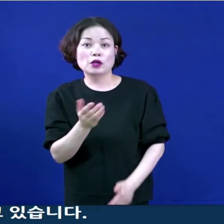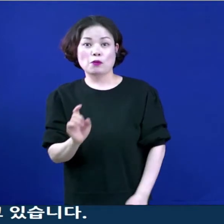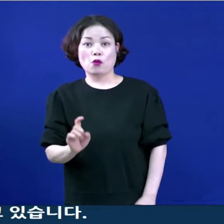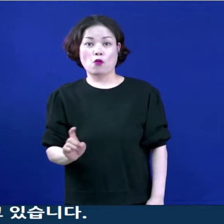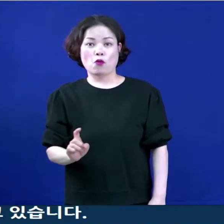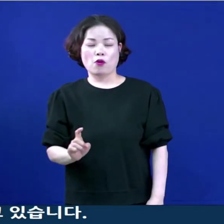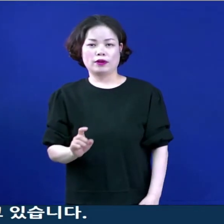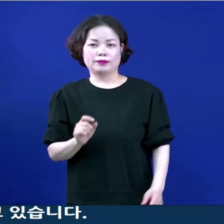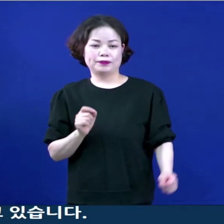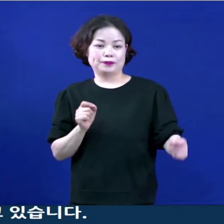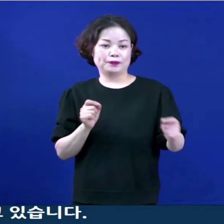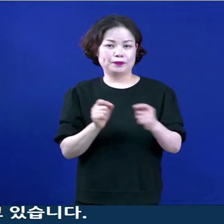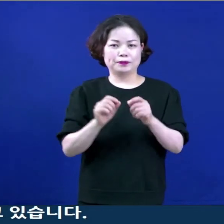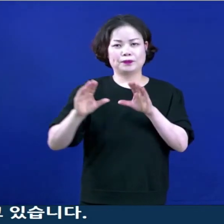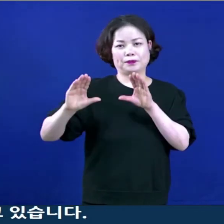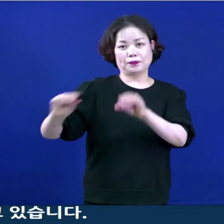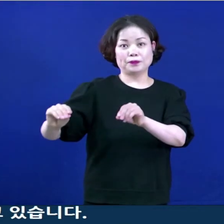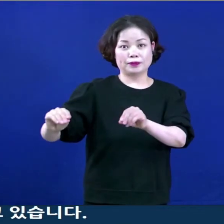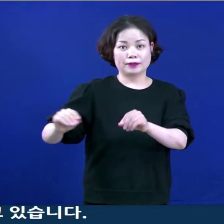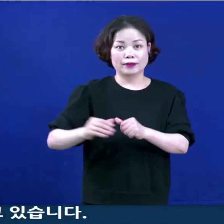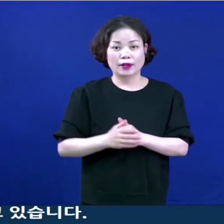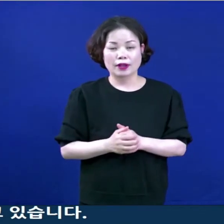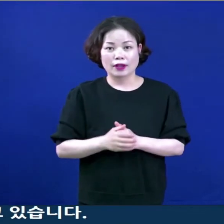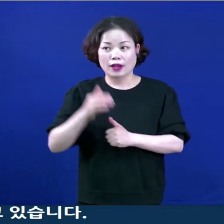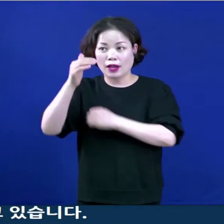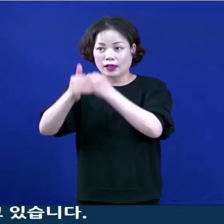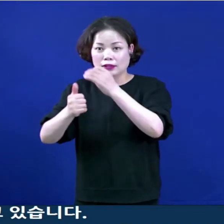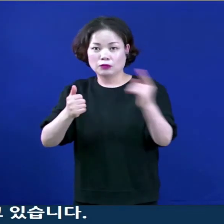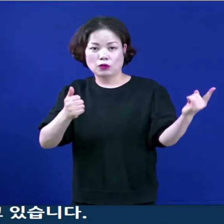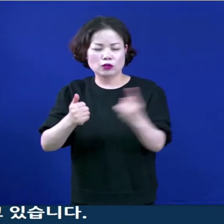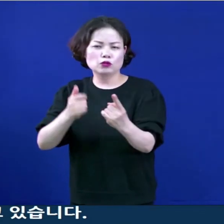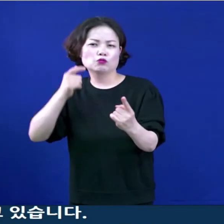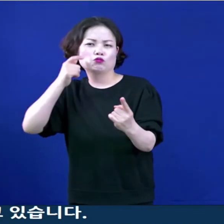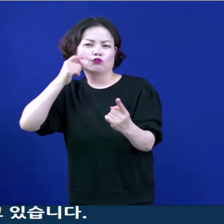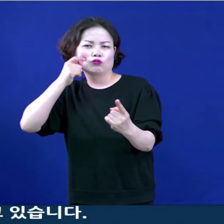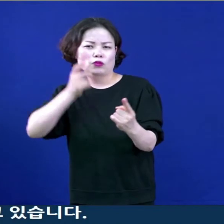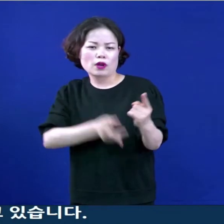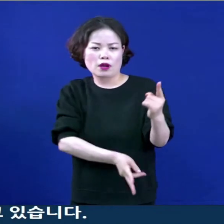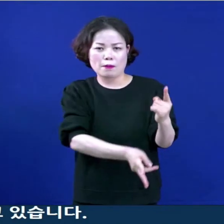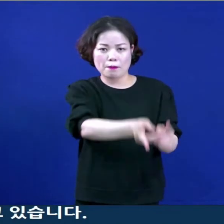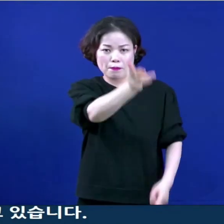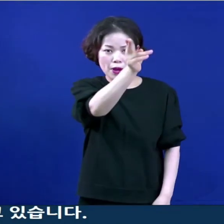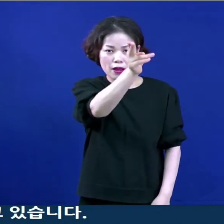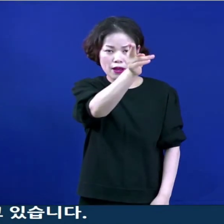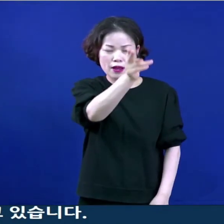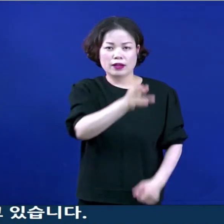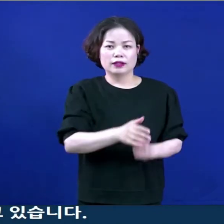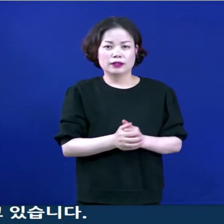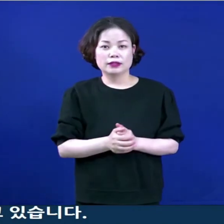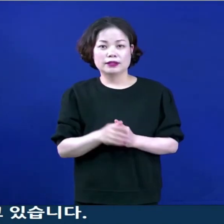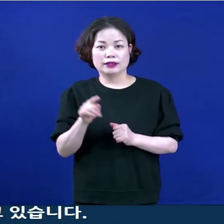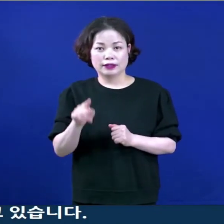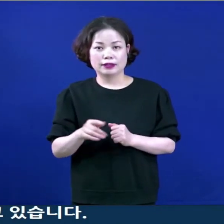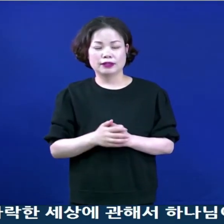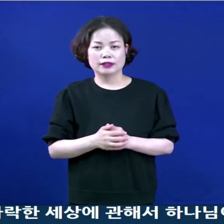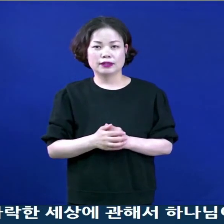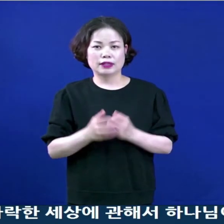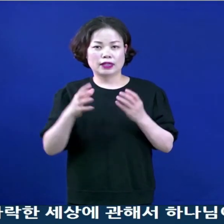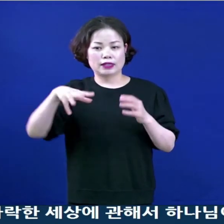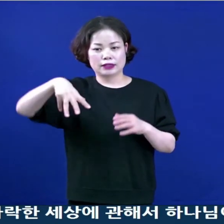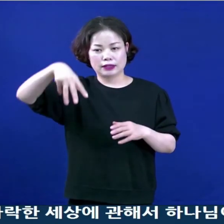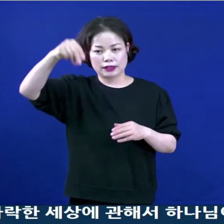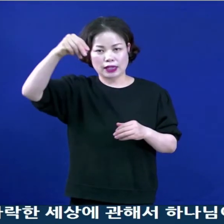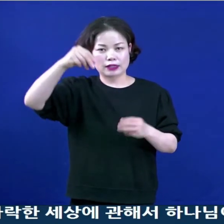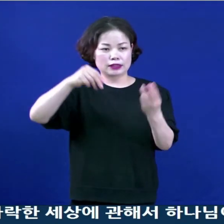하셨냐면 접근 금지 명령을 내렸습니다. 하나님 앞으로 나오지 못하도록 접근 금지 명령을 내린 거죠. 이게 이제 창세기